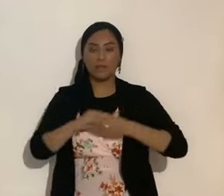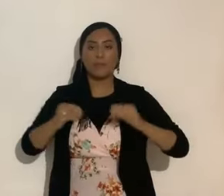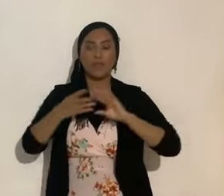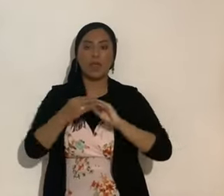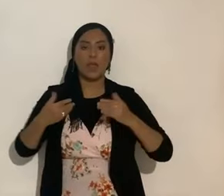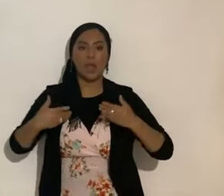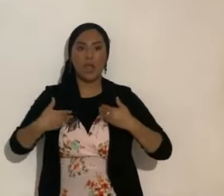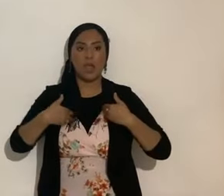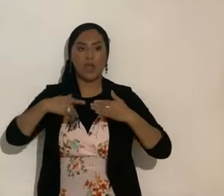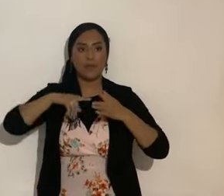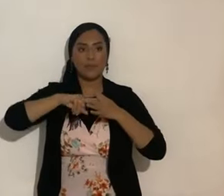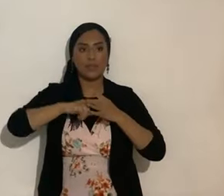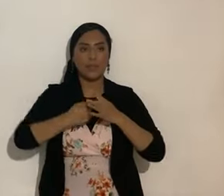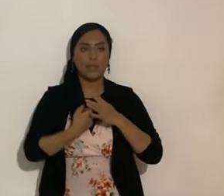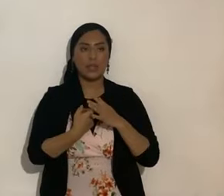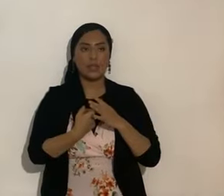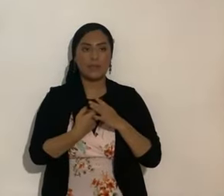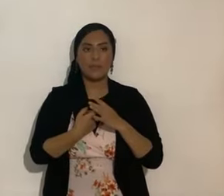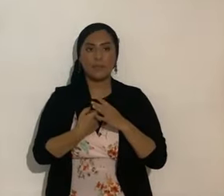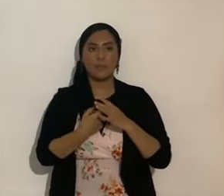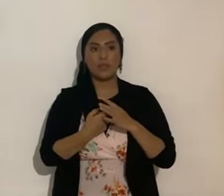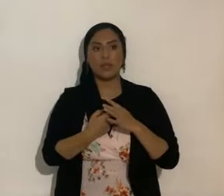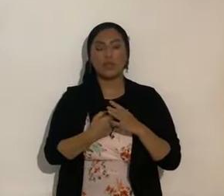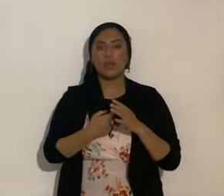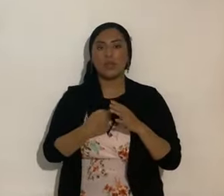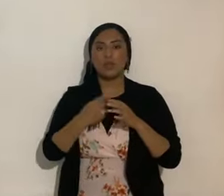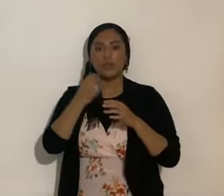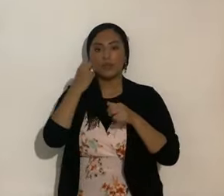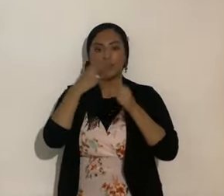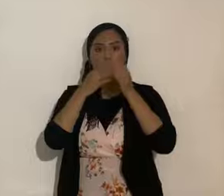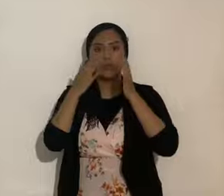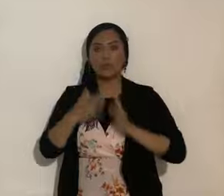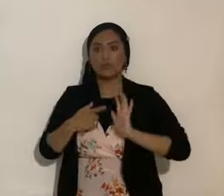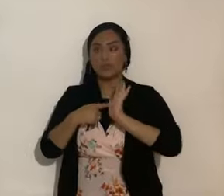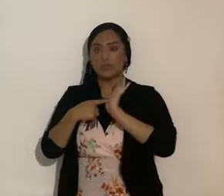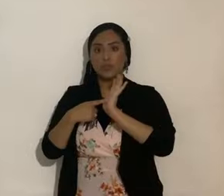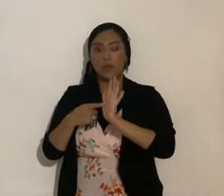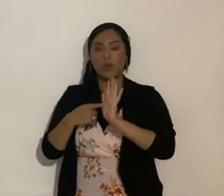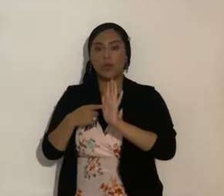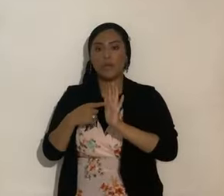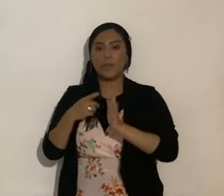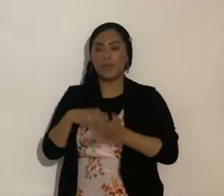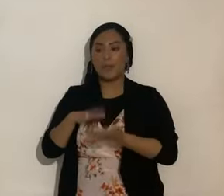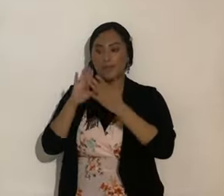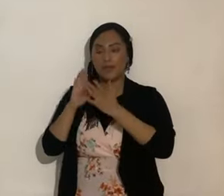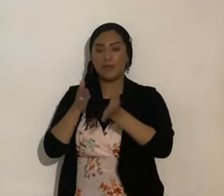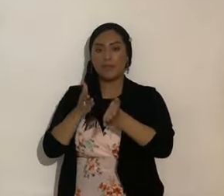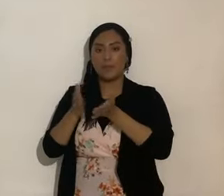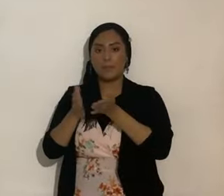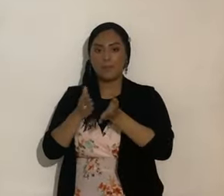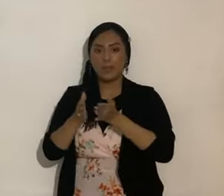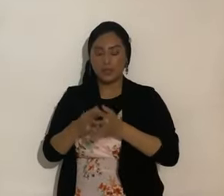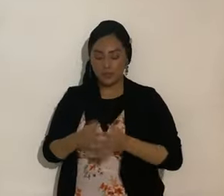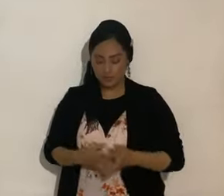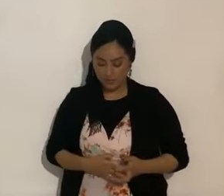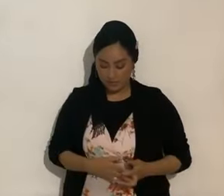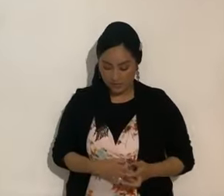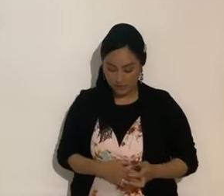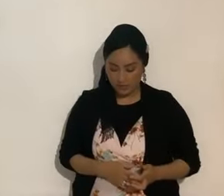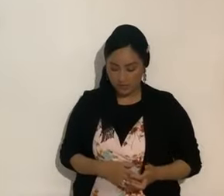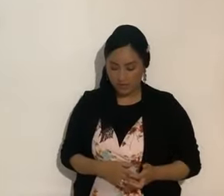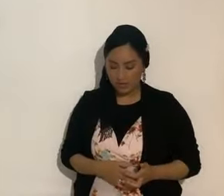origen en la actitud que manifiestan los discípulos ante el servicio y las recompensas, ¿sí?